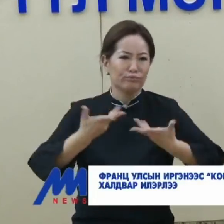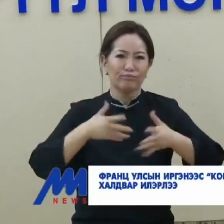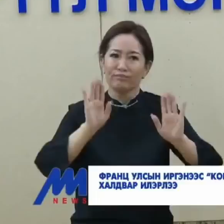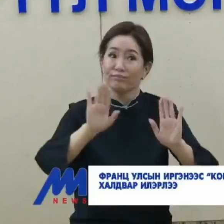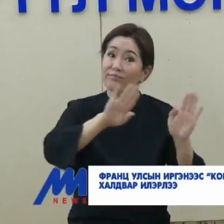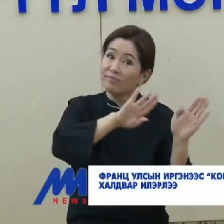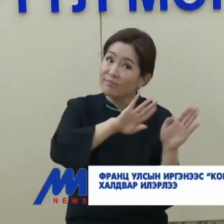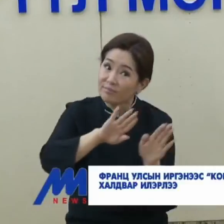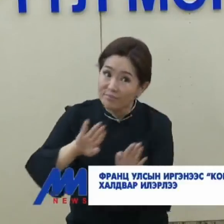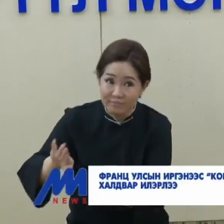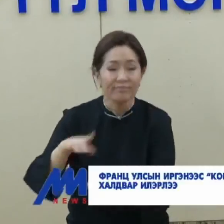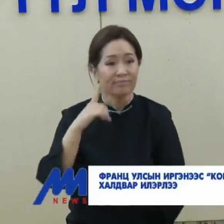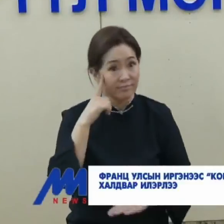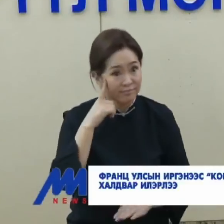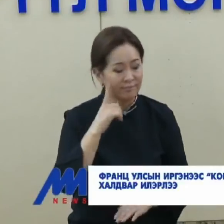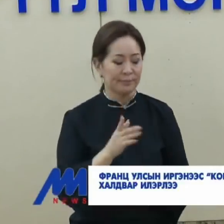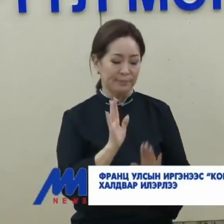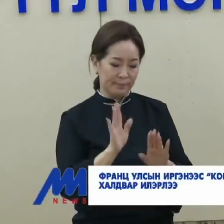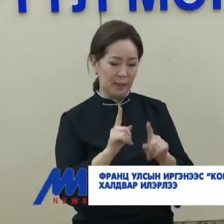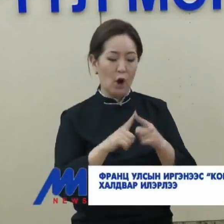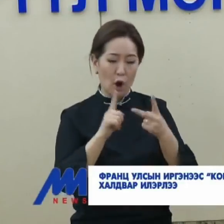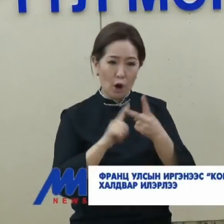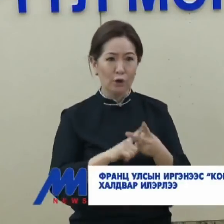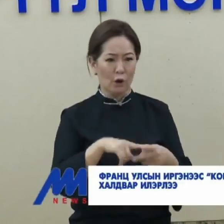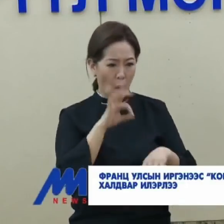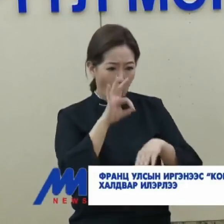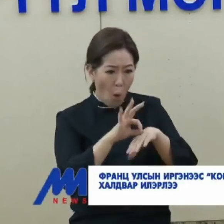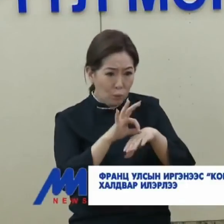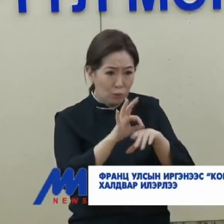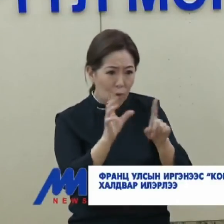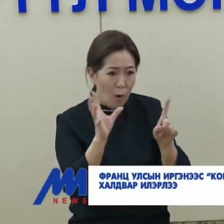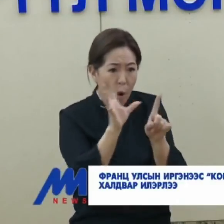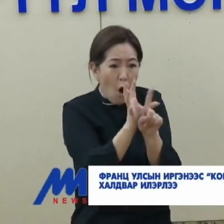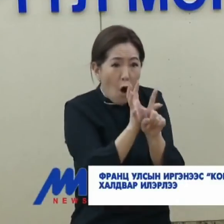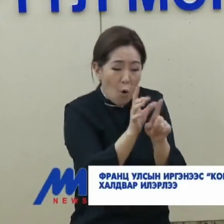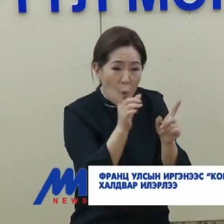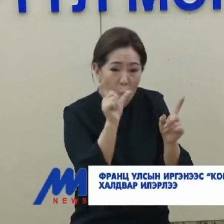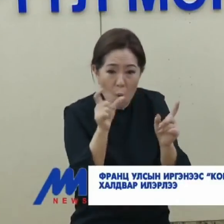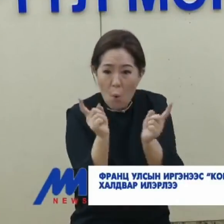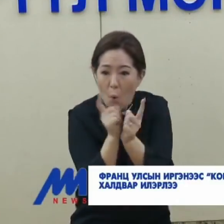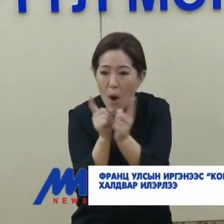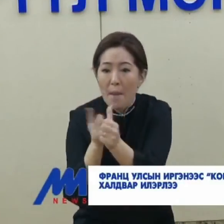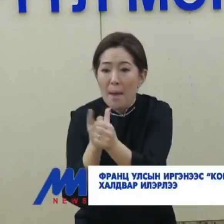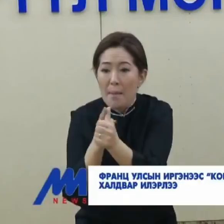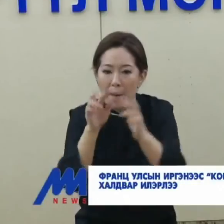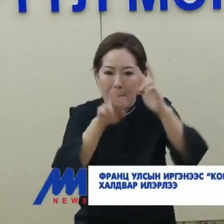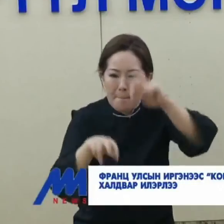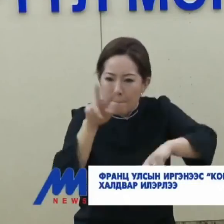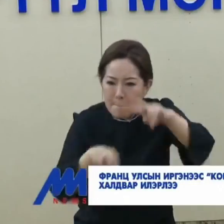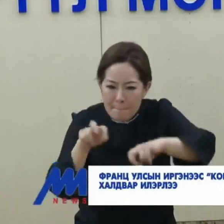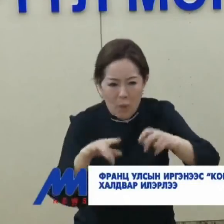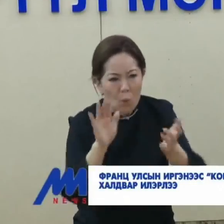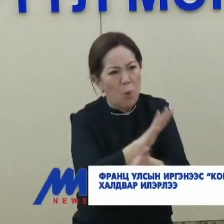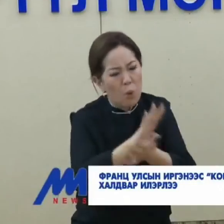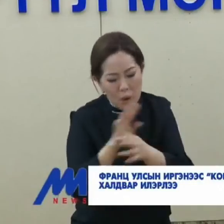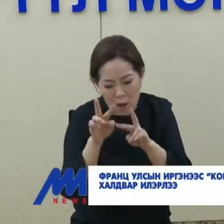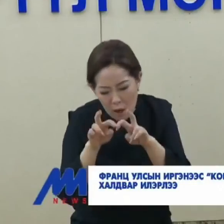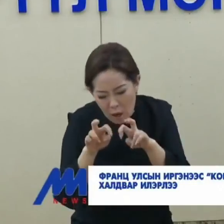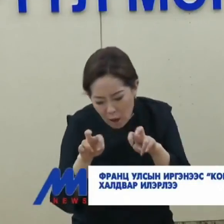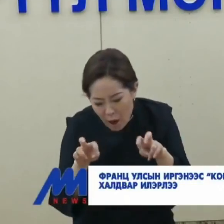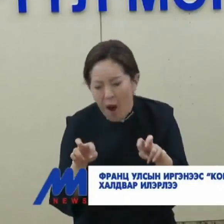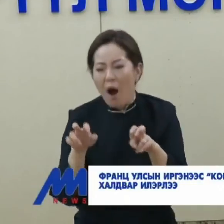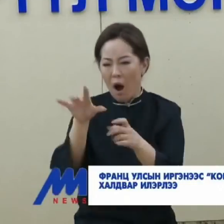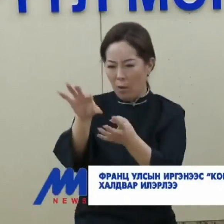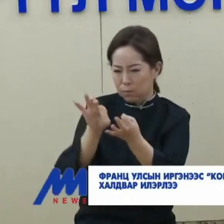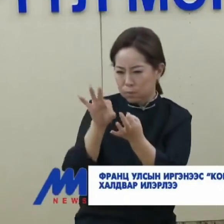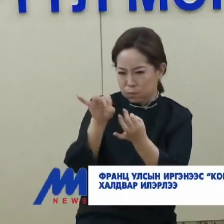Тэгээ бид нар энэ тодорхой хавтлуудаа бол хурдан ангилж өөрийнхөө одоо хүсүүтэд